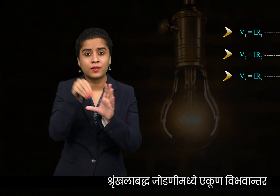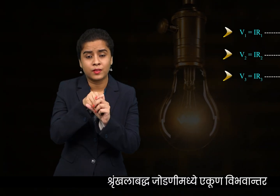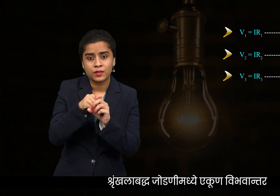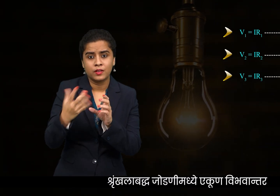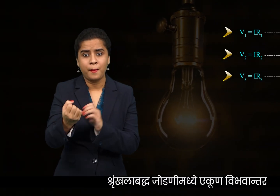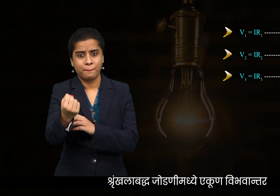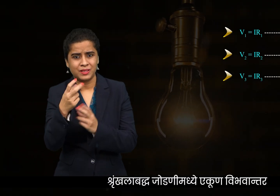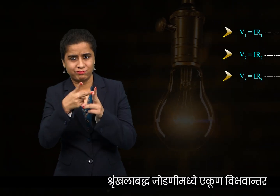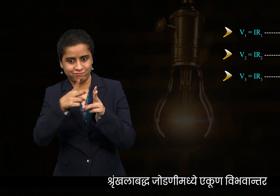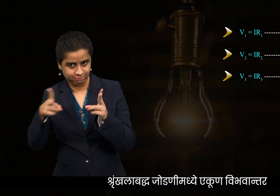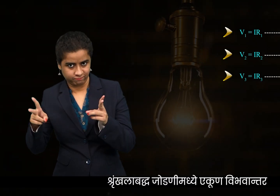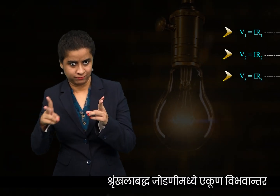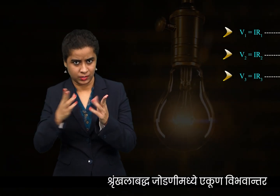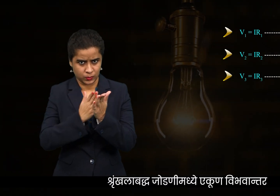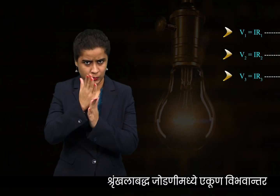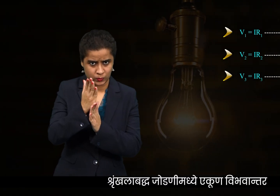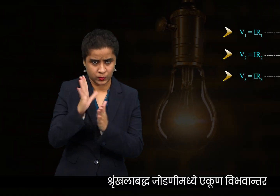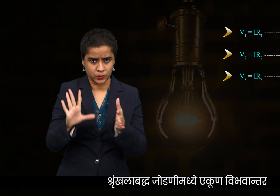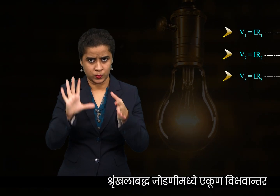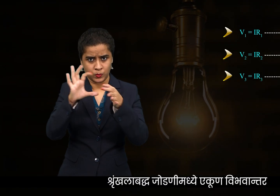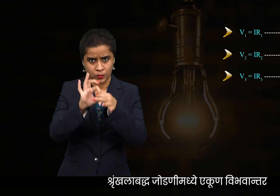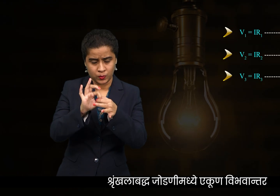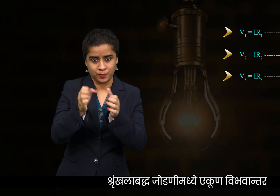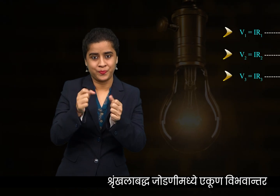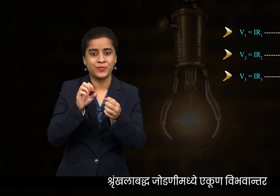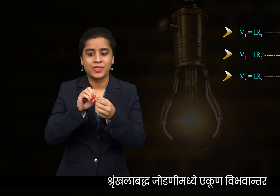शृंखलाबद्ध जोडणीमध्ये एकूण विभवांतर